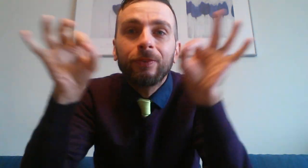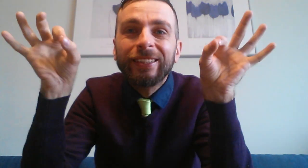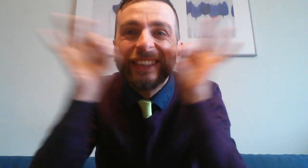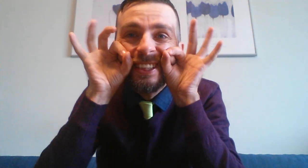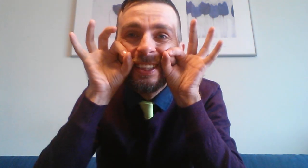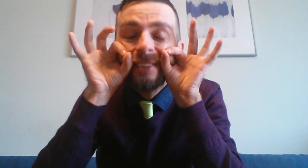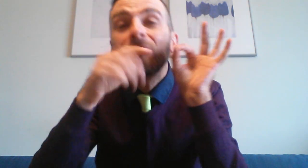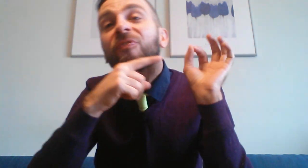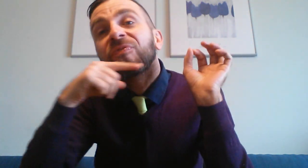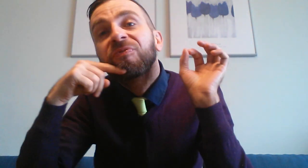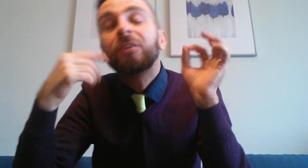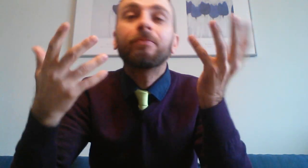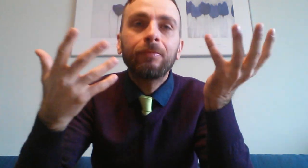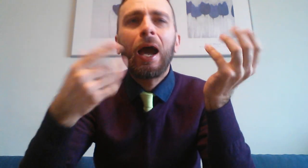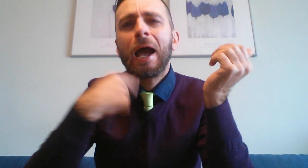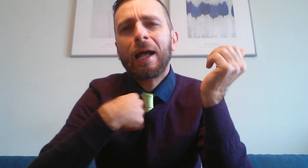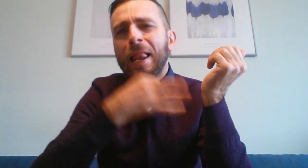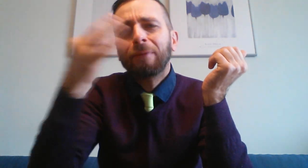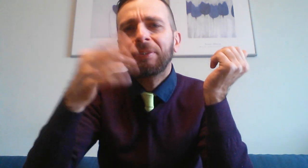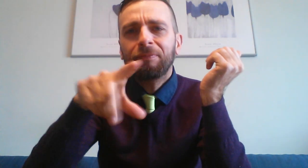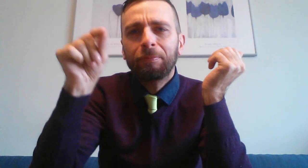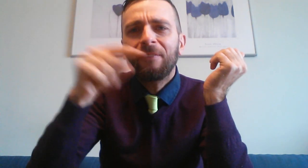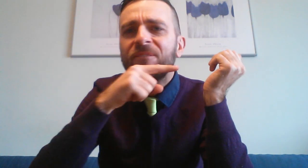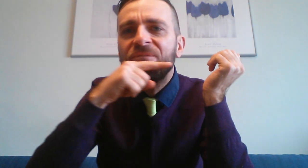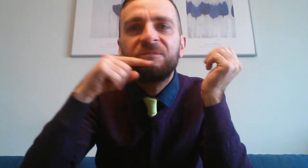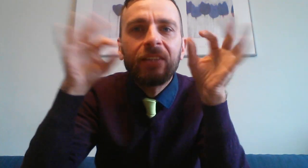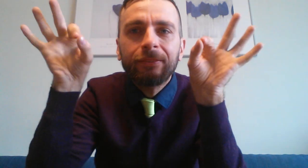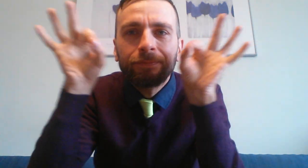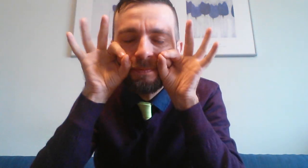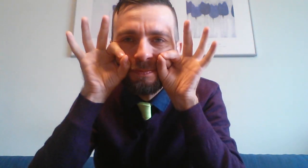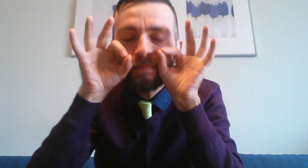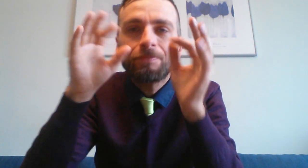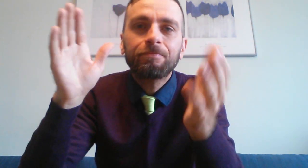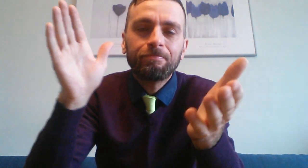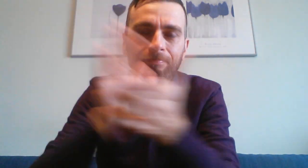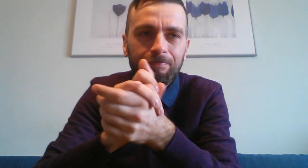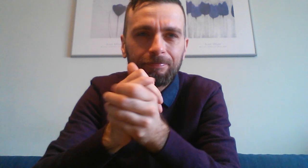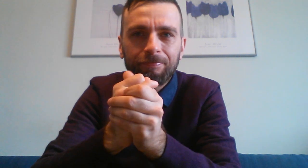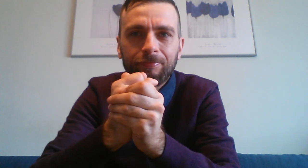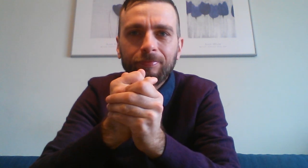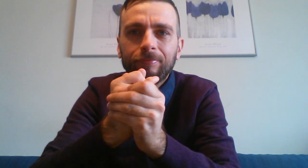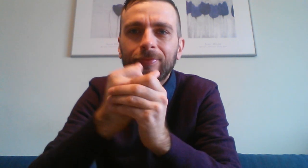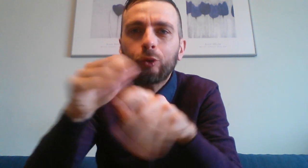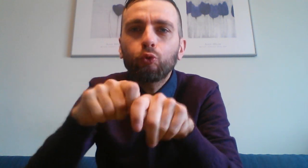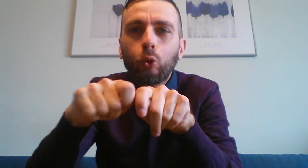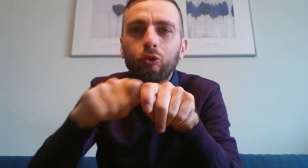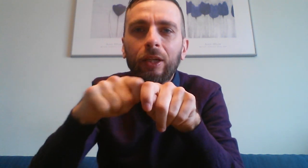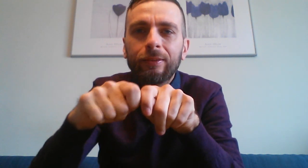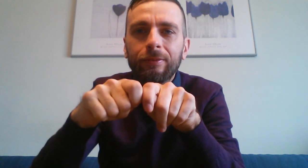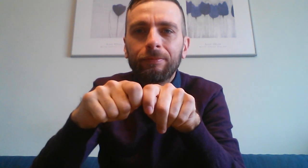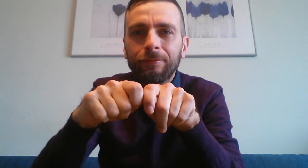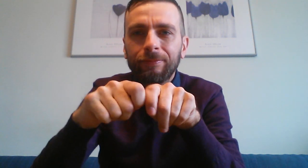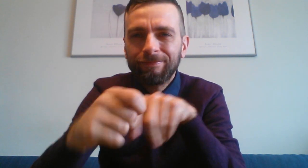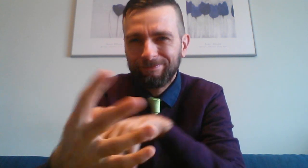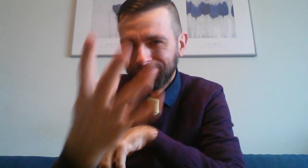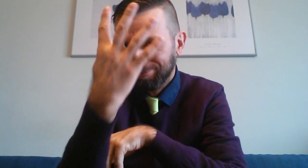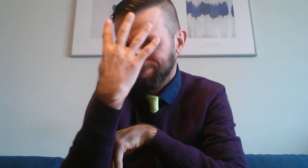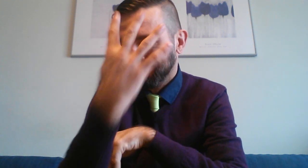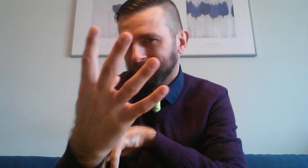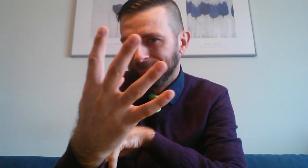tak powiedzieć tak, i można tylko zaprotestować. Prawdopodobnie chyba dojdzie do tego, jeżeli nie przyjdzie za oddanie hodowców,